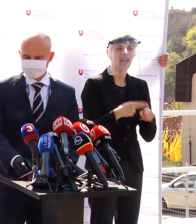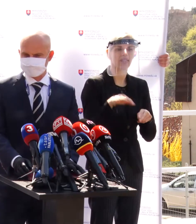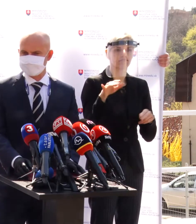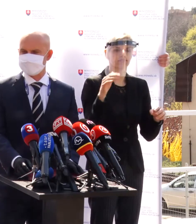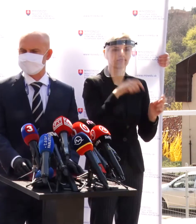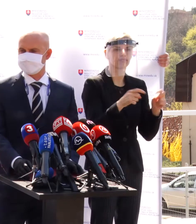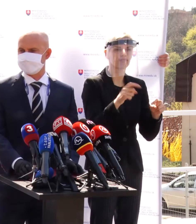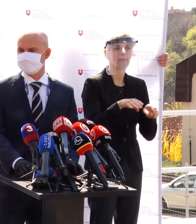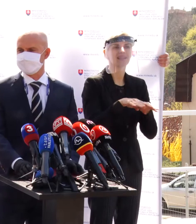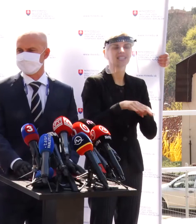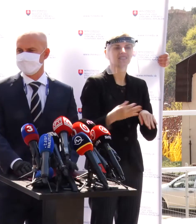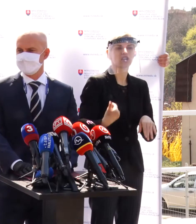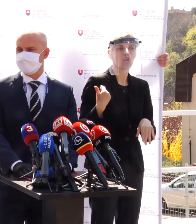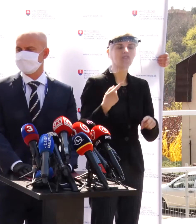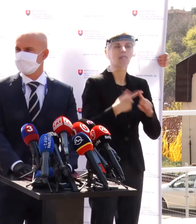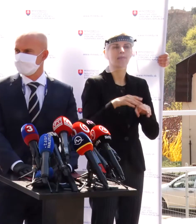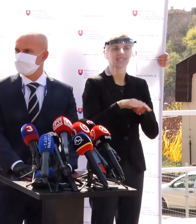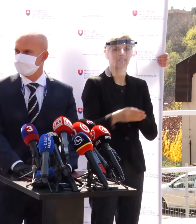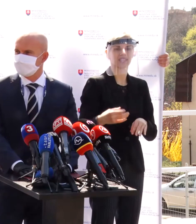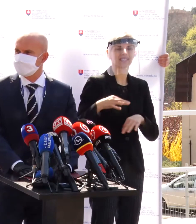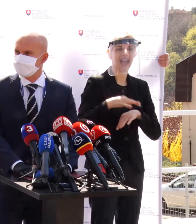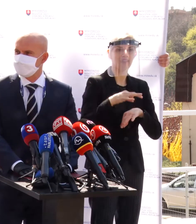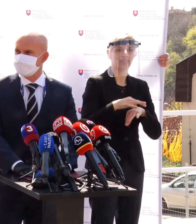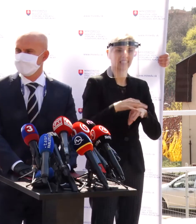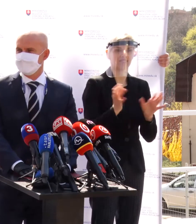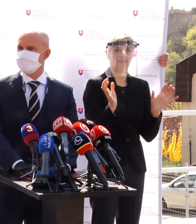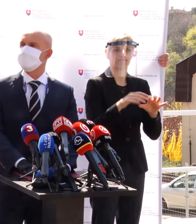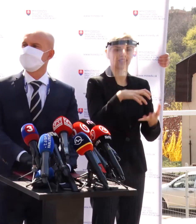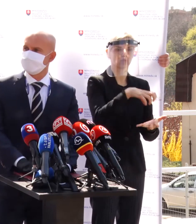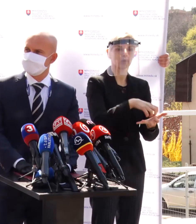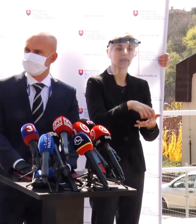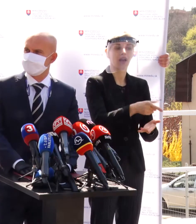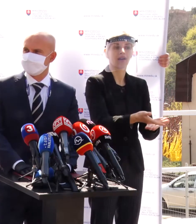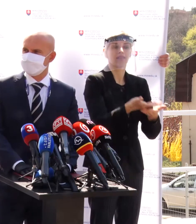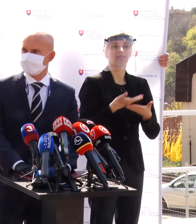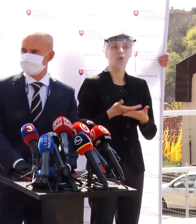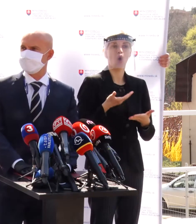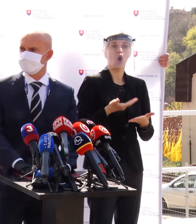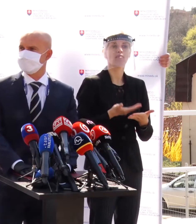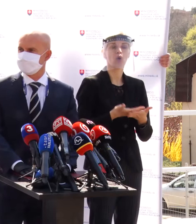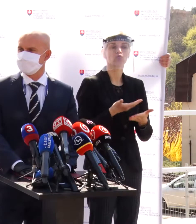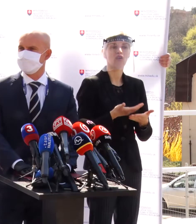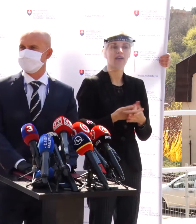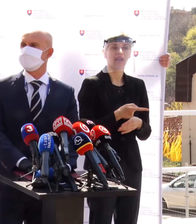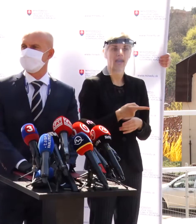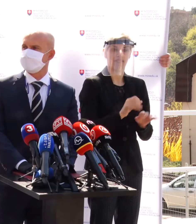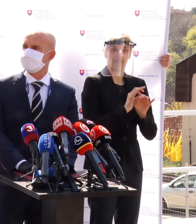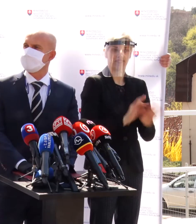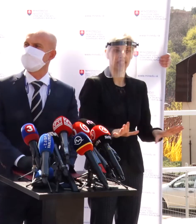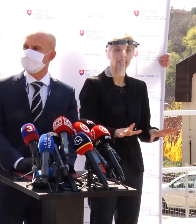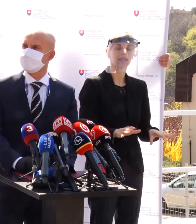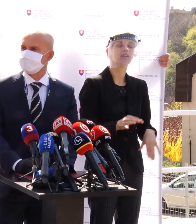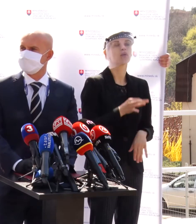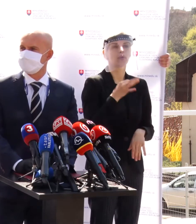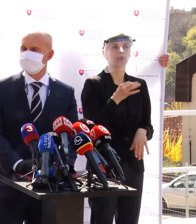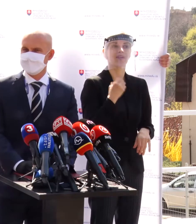ministerstva školstva, z ministerstva zdravotníctva, a oni nám majú dať odporúčanie, že či vôbec máme uvažovať nad niečím takým, a ak áno, tak